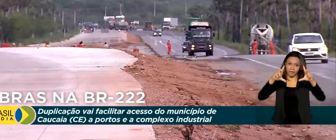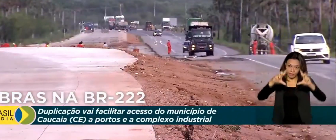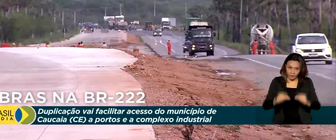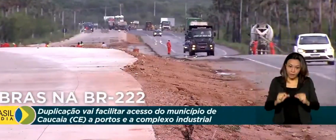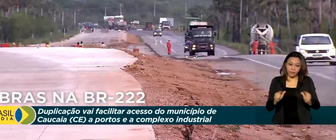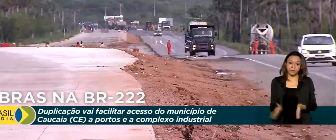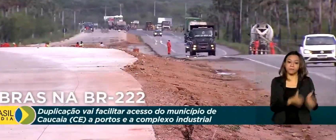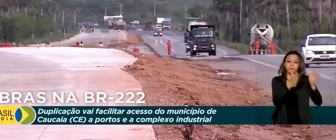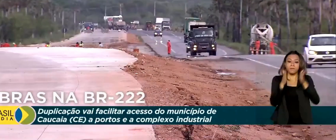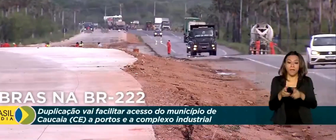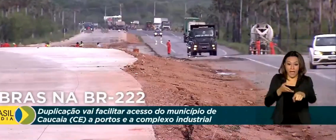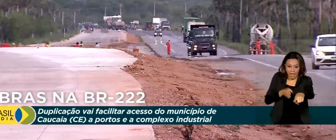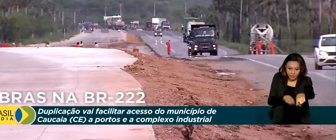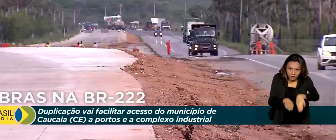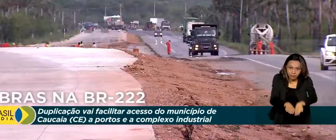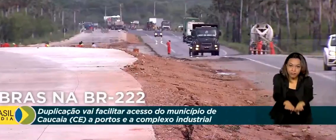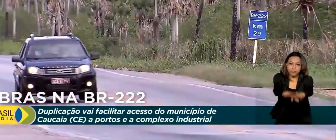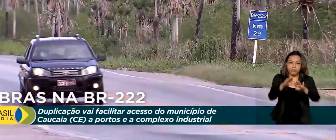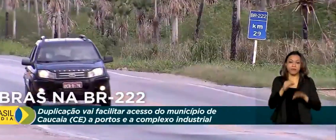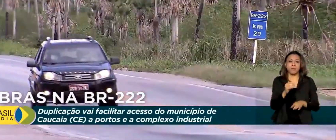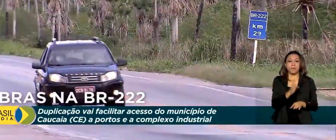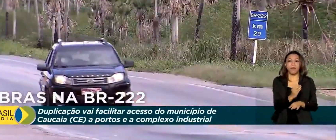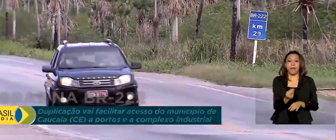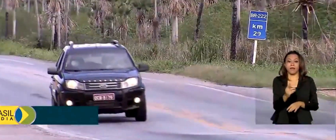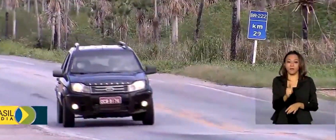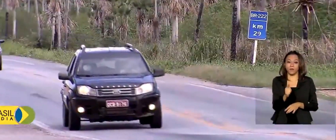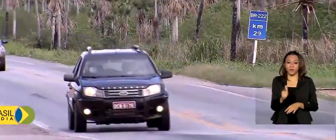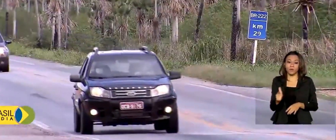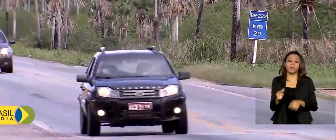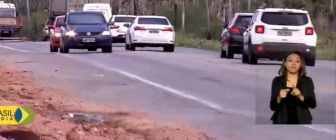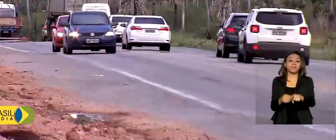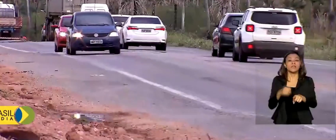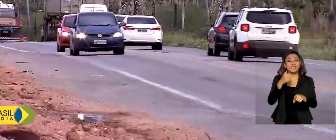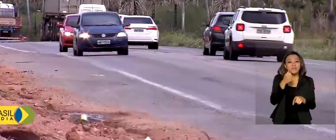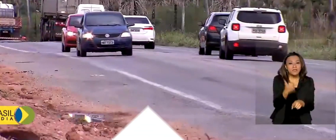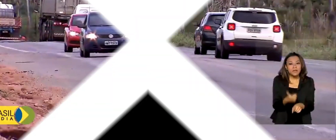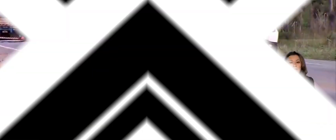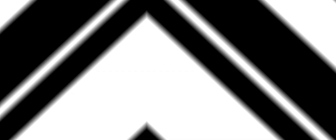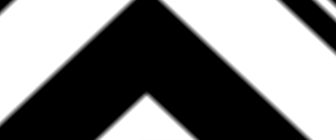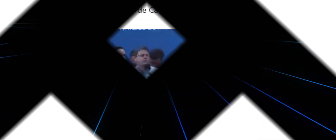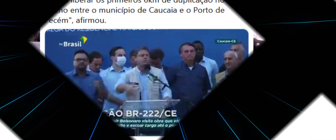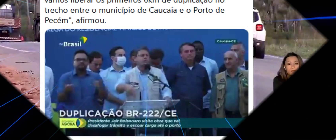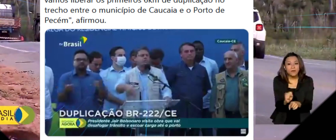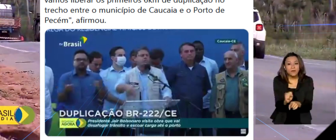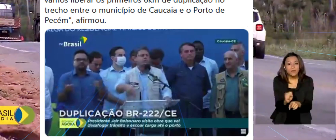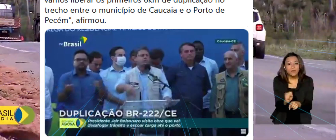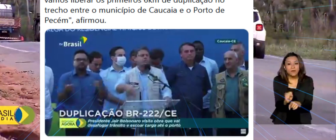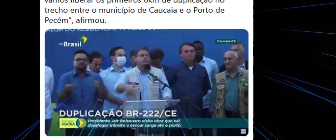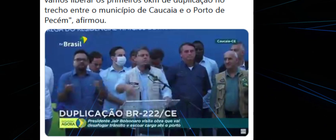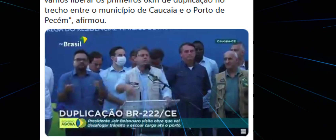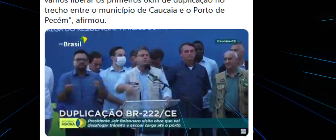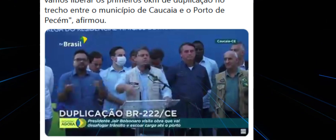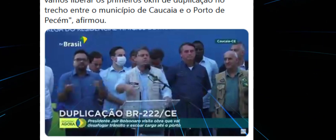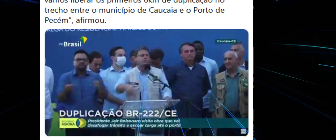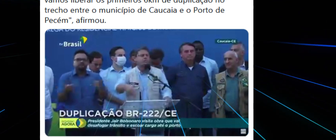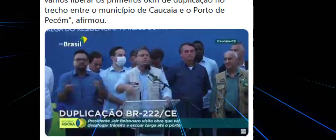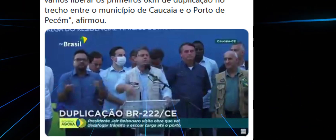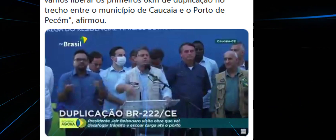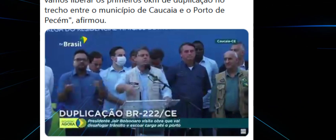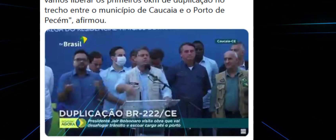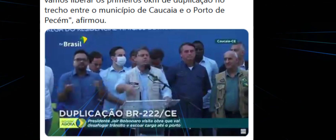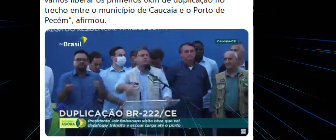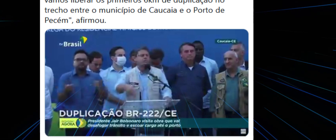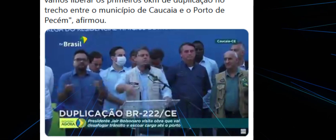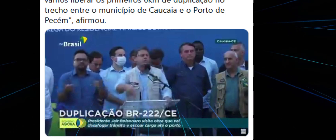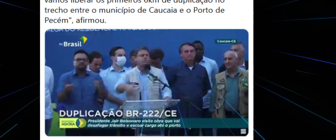-222 está orçada em 182 milhões de reais. E ainda no Ceará,